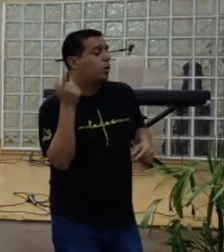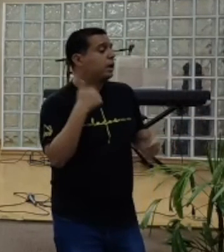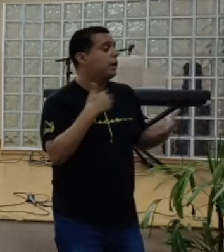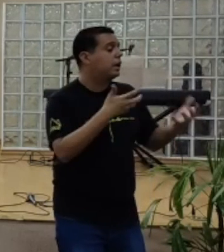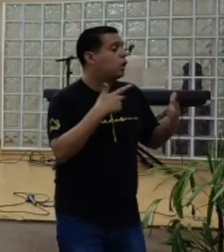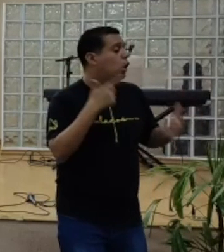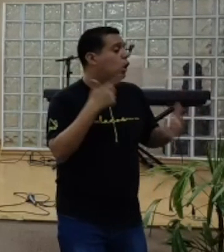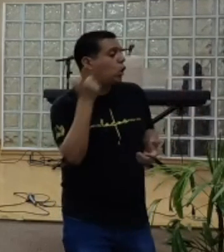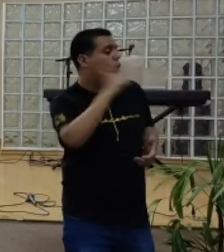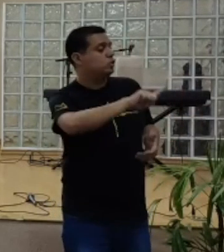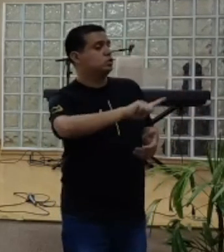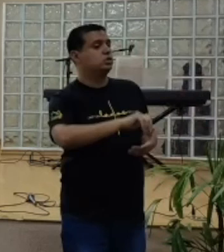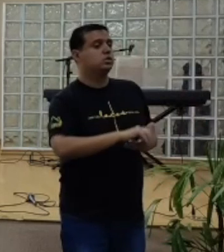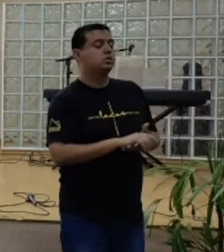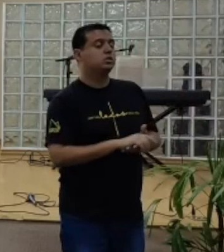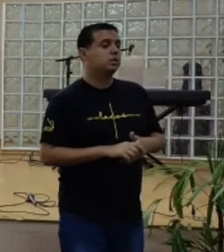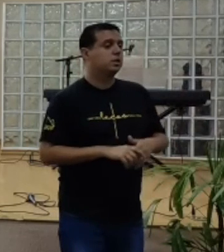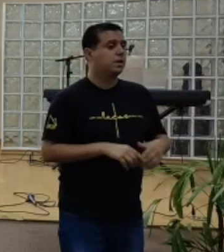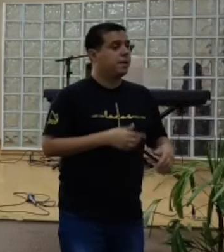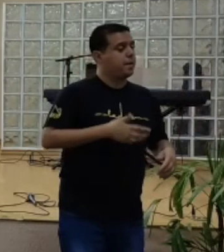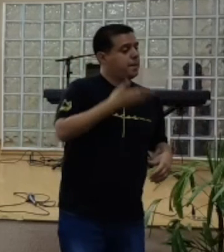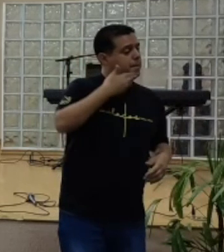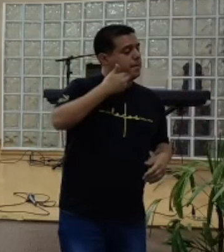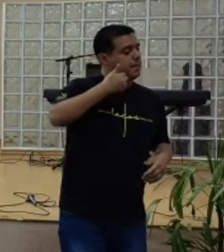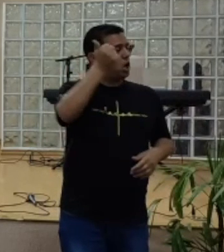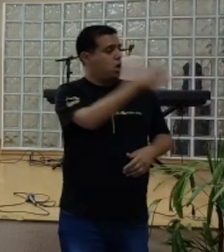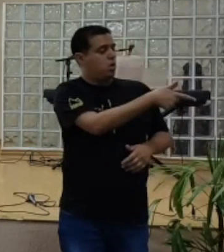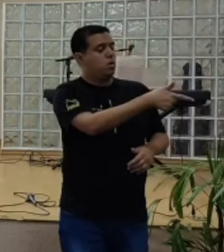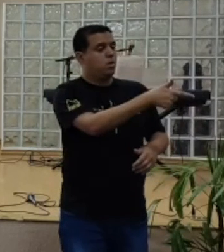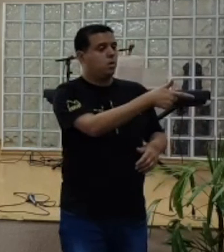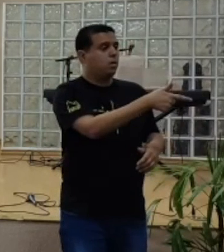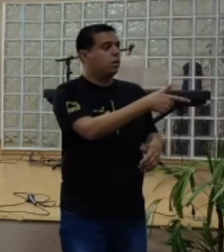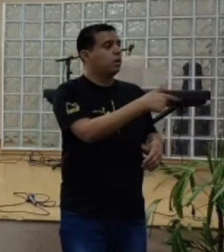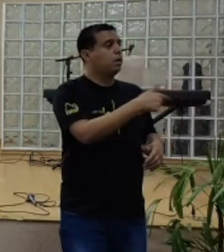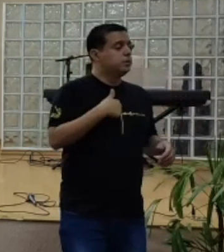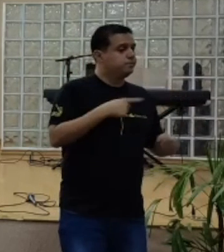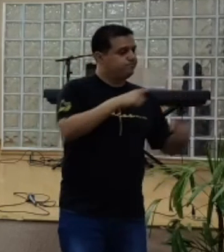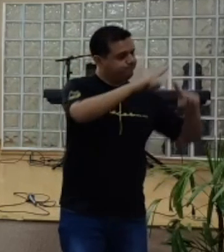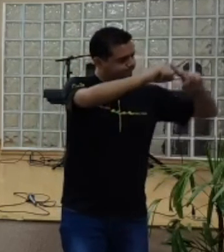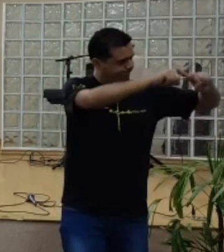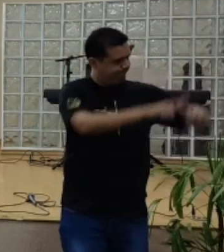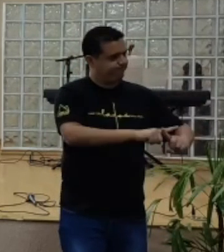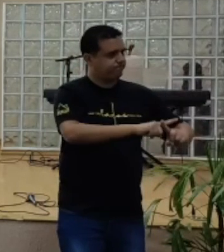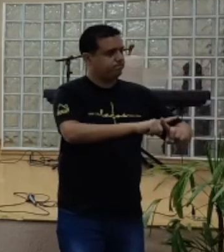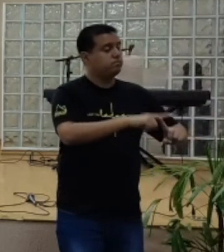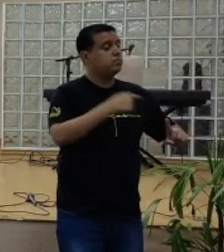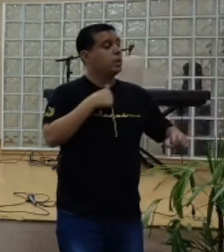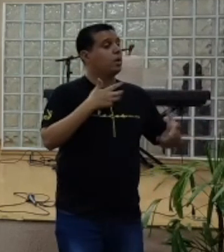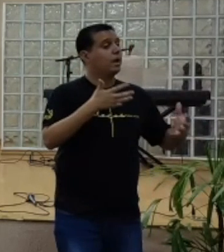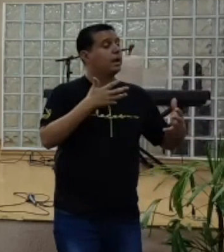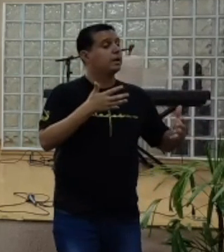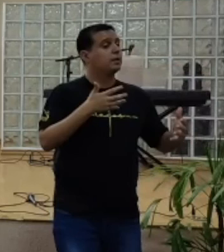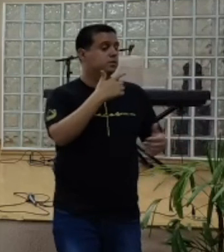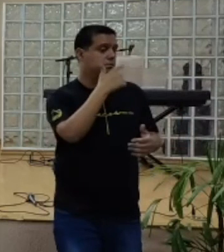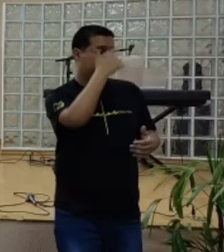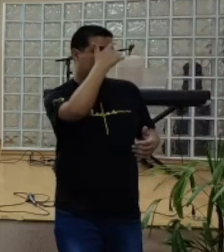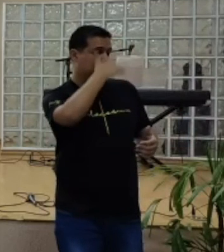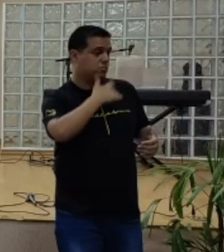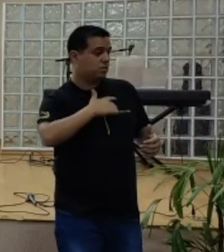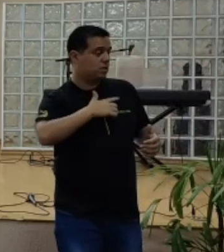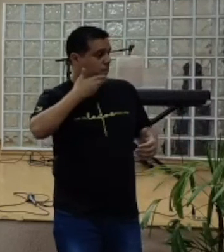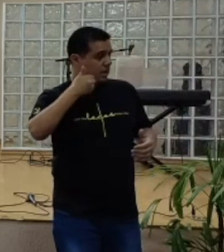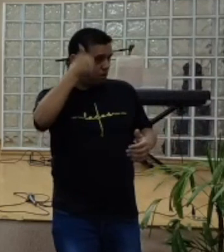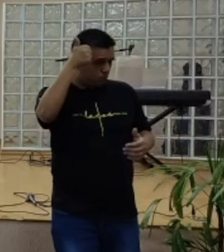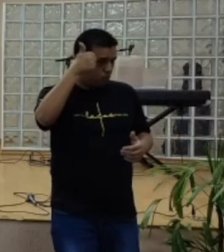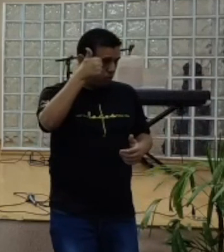promoção. Muitas vezes eu sou competitivo porque eu quero parecer ou ser melhor. É